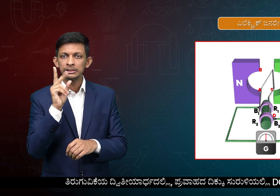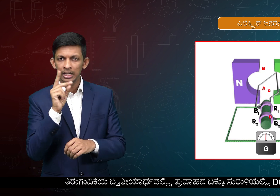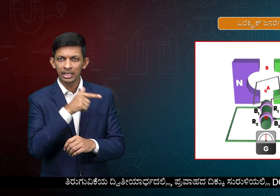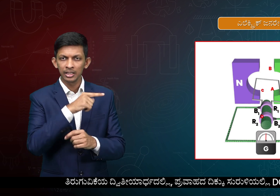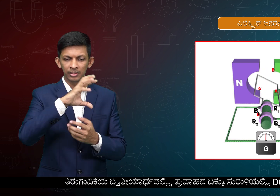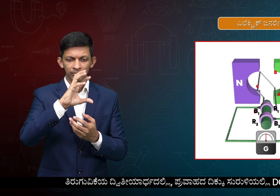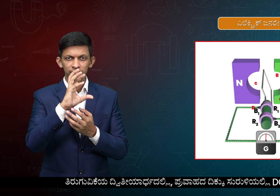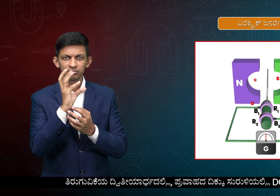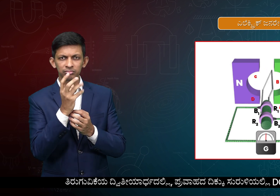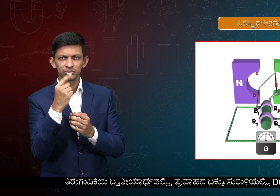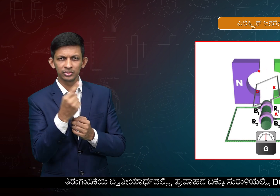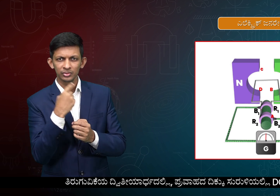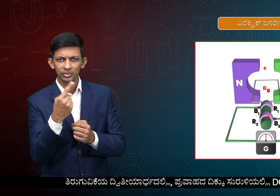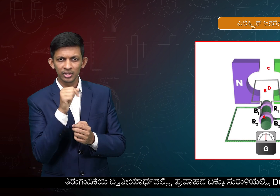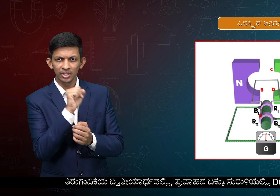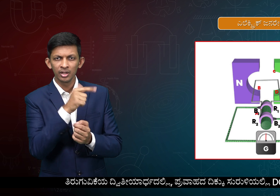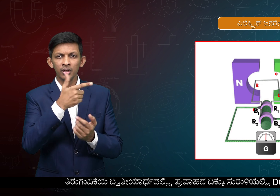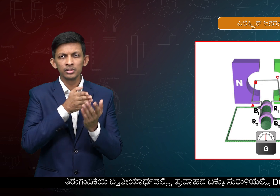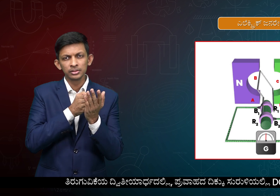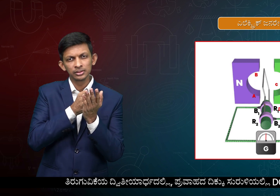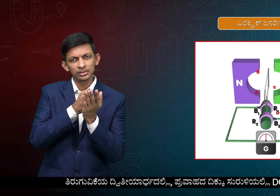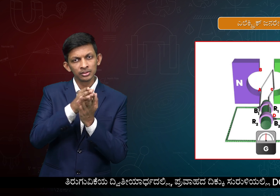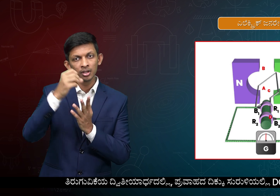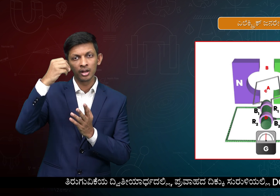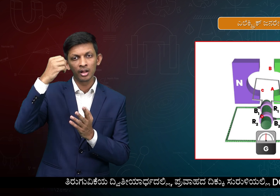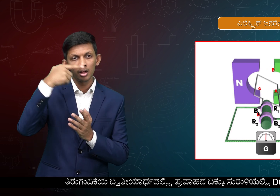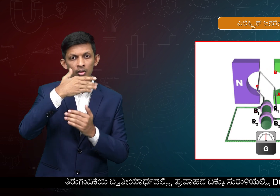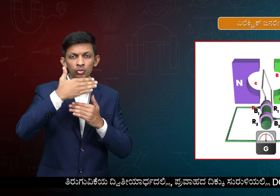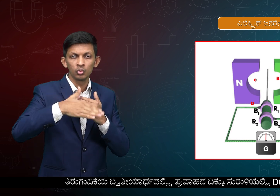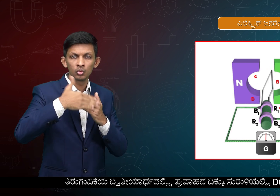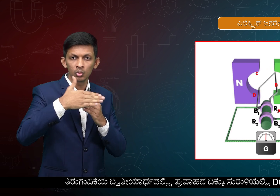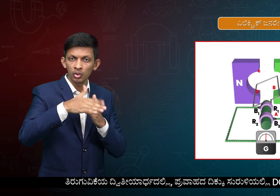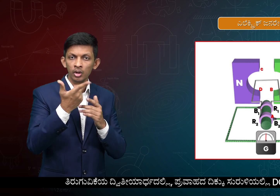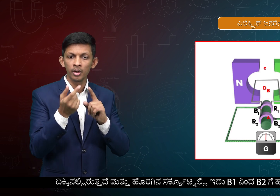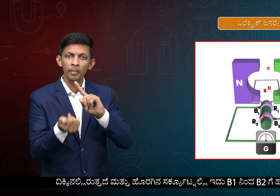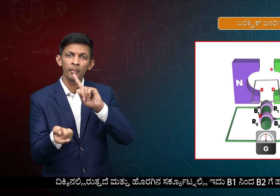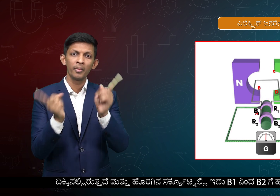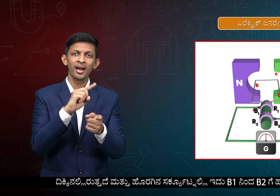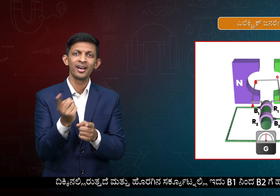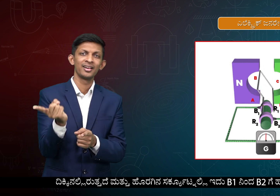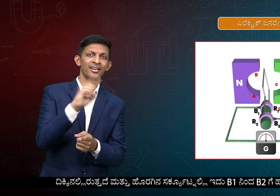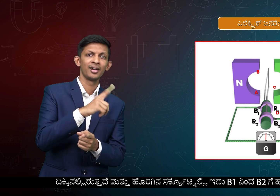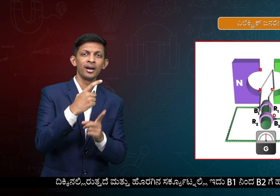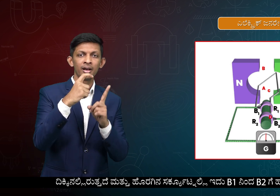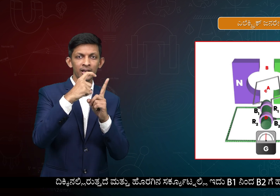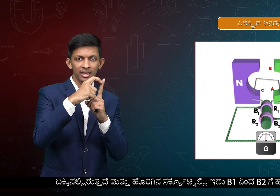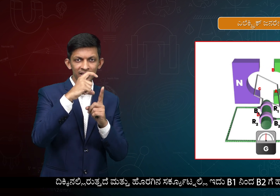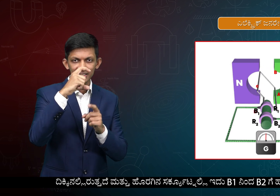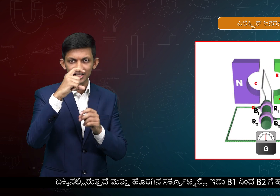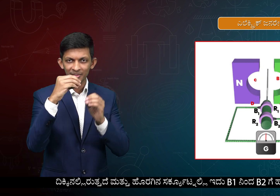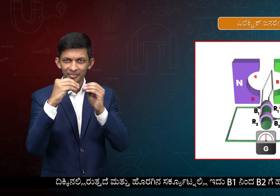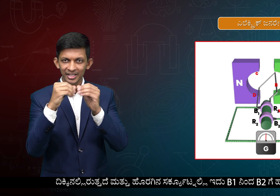ತಿರುಗುವಿಕೆಯ ದ್ವಿತೀಯಾರ್ಧದಲ್ಲಿ ಪ್ರವಾಹದ ದಿಕ್ಕು ಸುರುಳಿಯಲ್ಲಿ DCBAಯ ದಿಕ್ಕಿನಲ್ಲಿರುತ್ತದೆ ಮತ್ತು